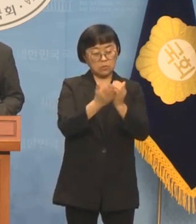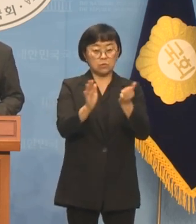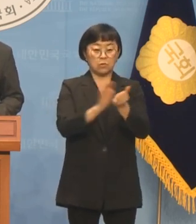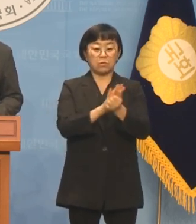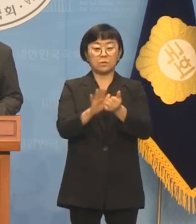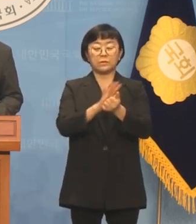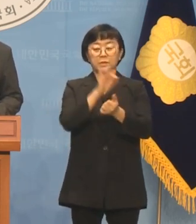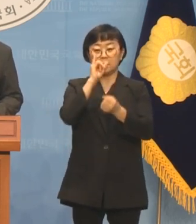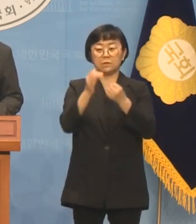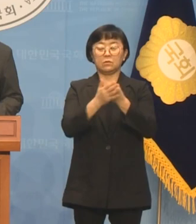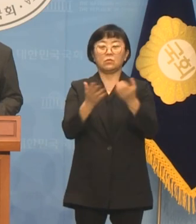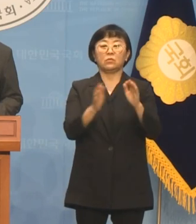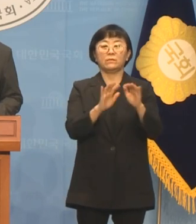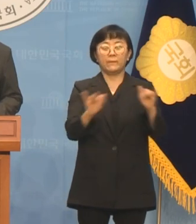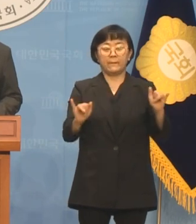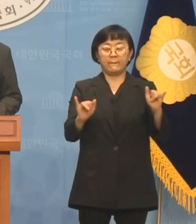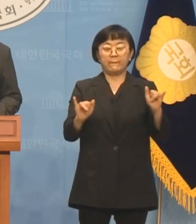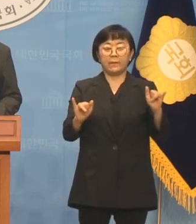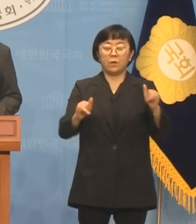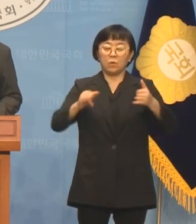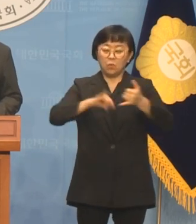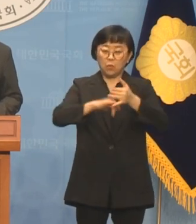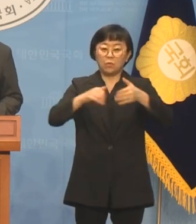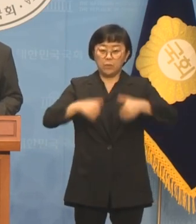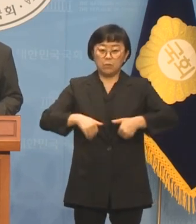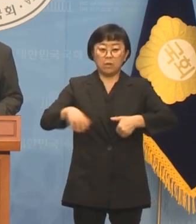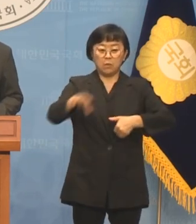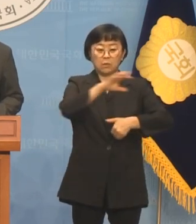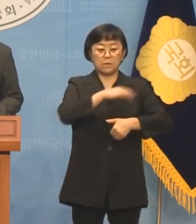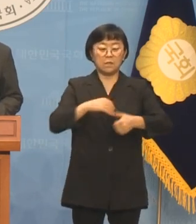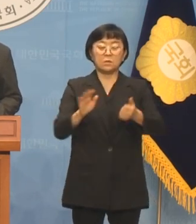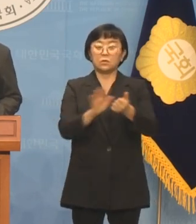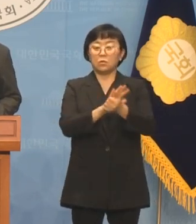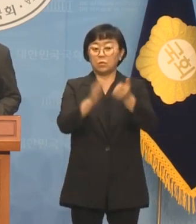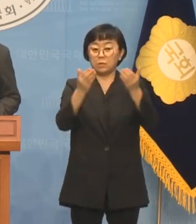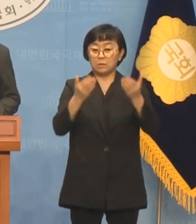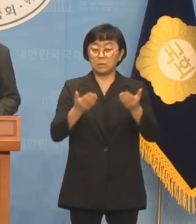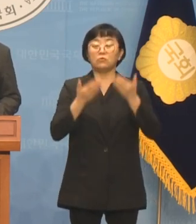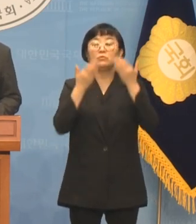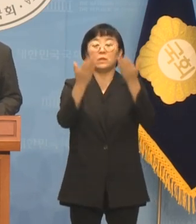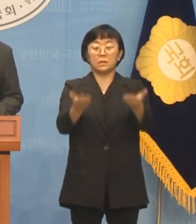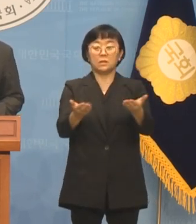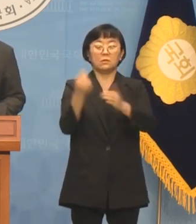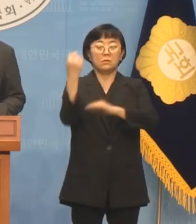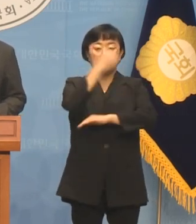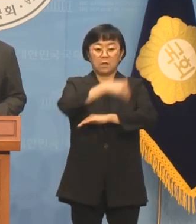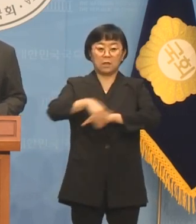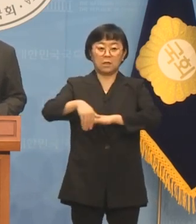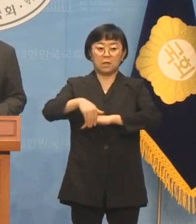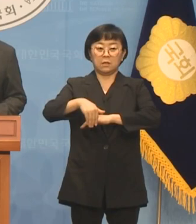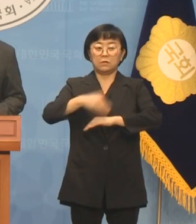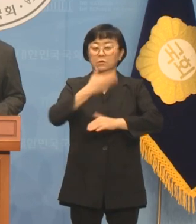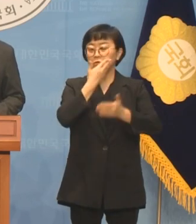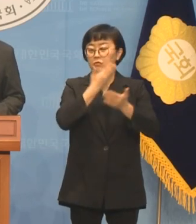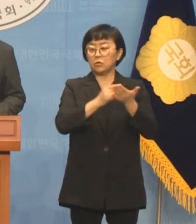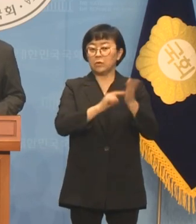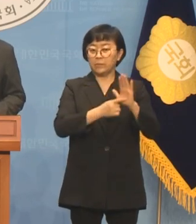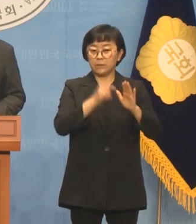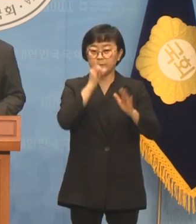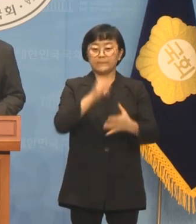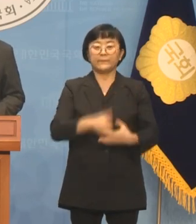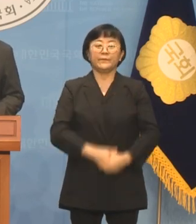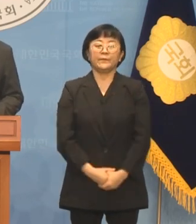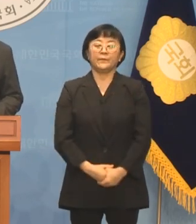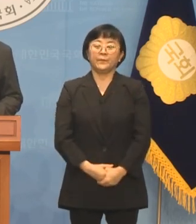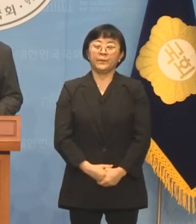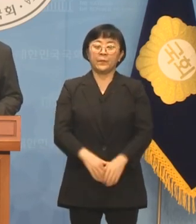가능한 노동자들이 적재적소로 돌봄을 제공하는 방안을 매우 중요한 방안으로 제시해 왔습니다.